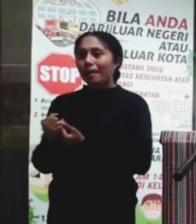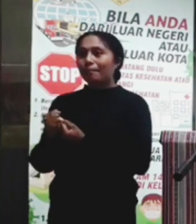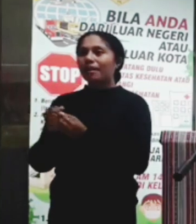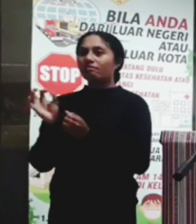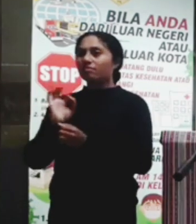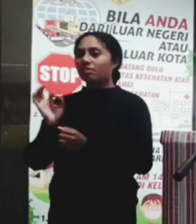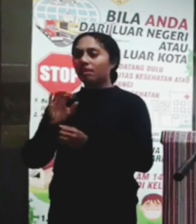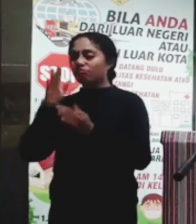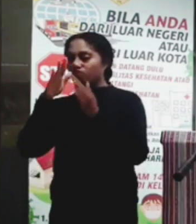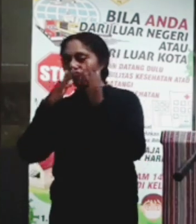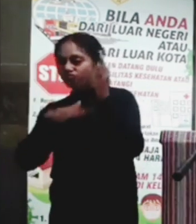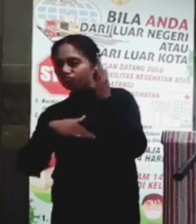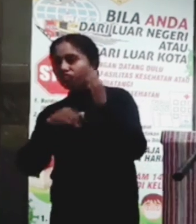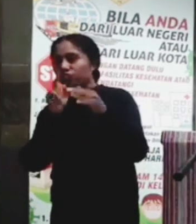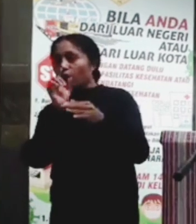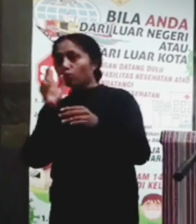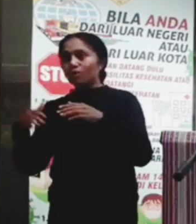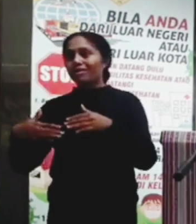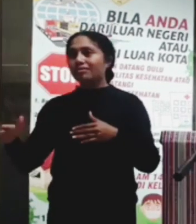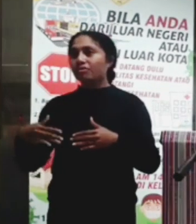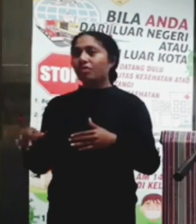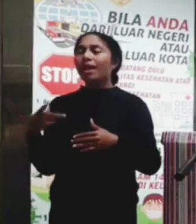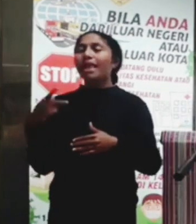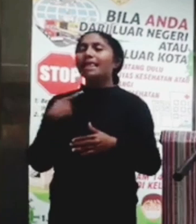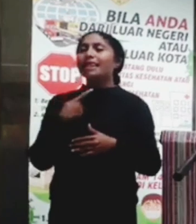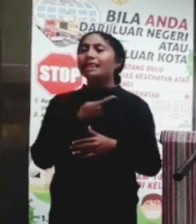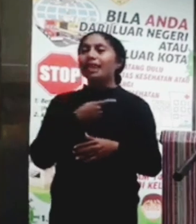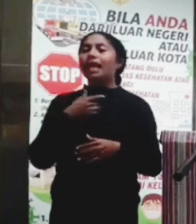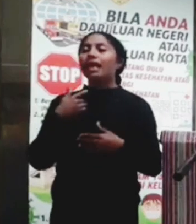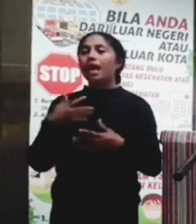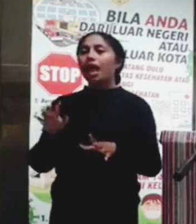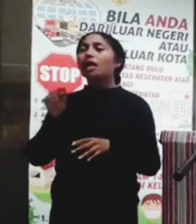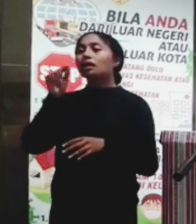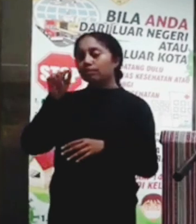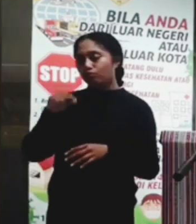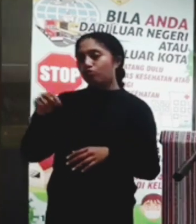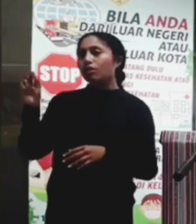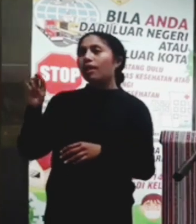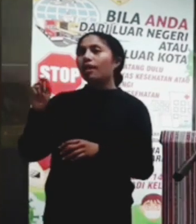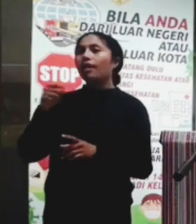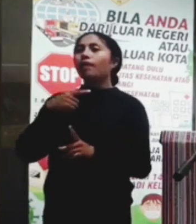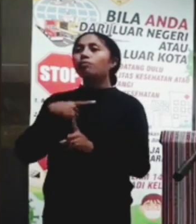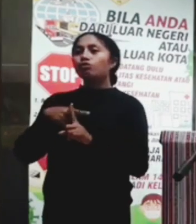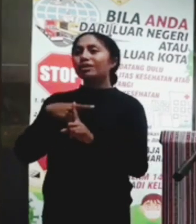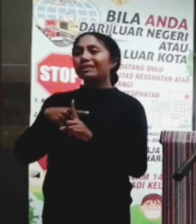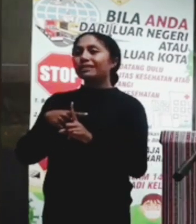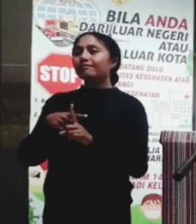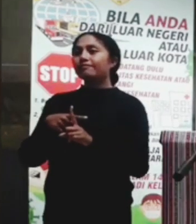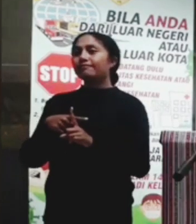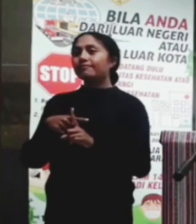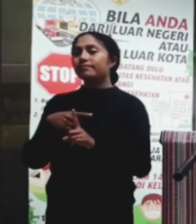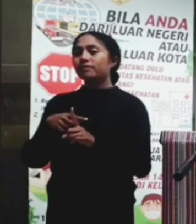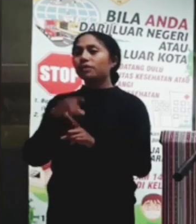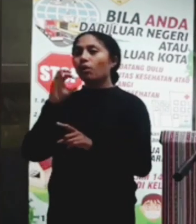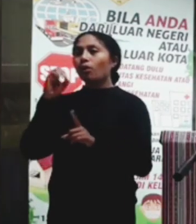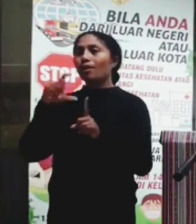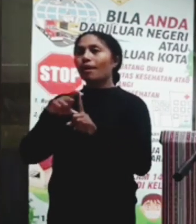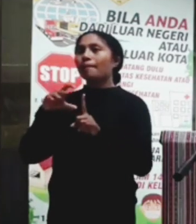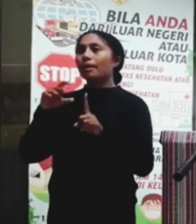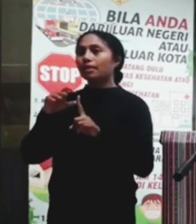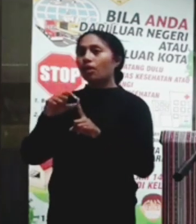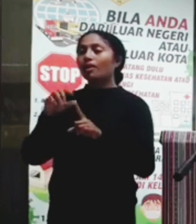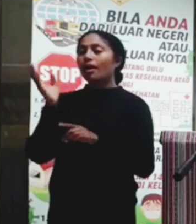tidak mengucilkan saudara-saudara kita yang kebetulan terkategori sebagai orang dalam pemantauan